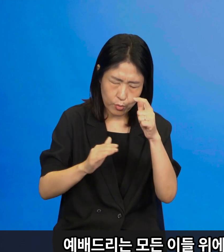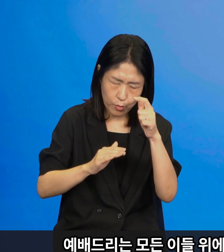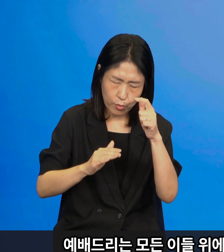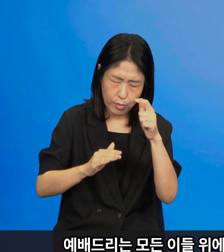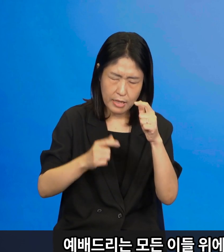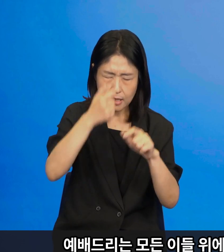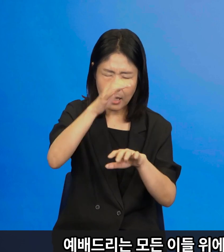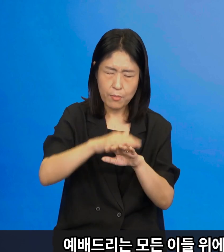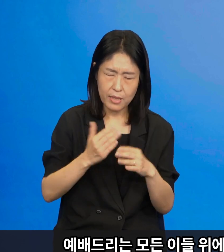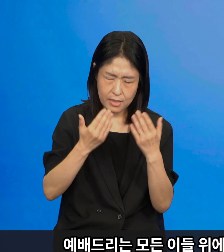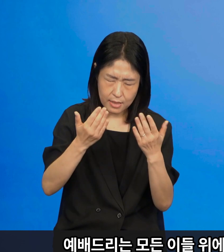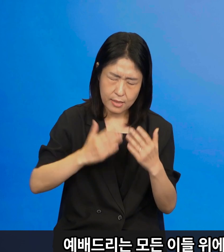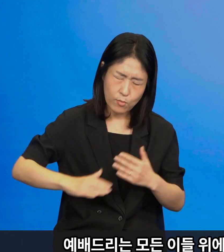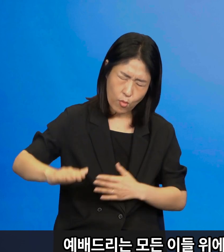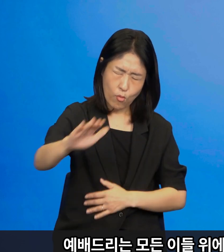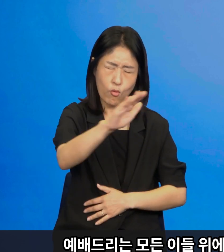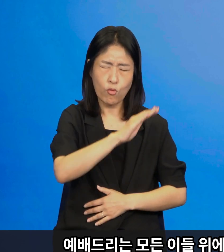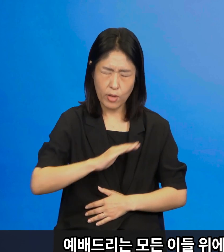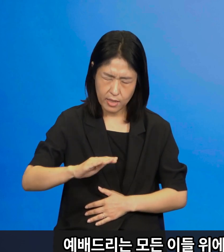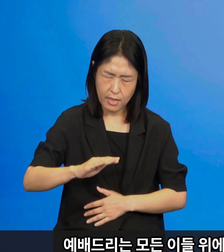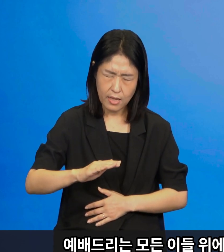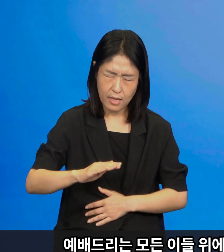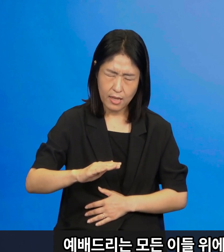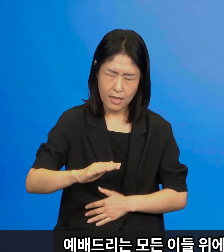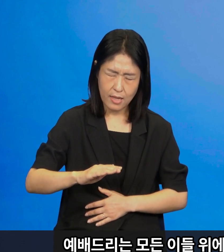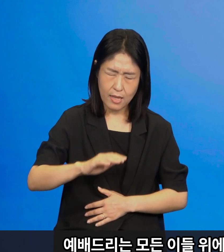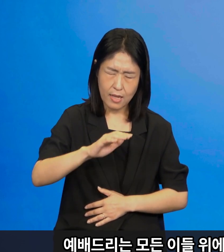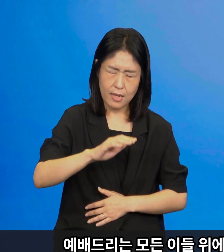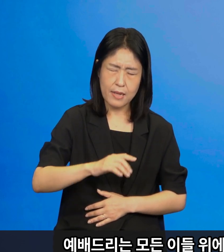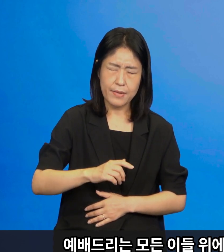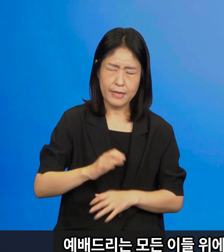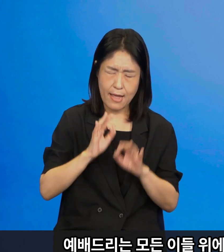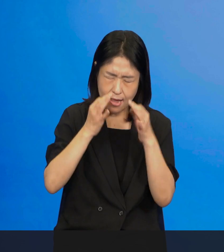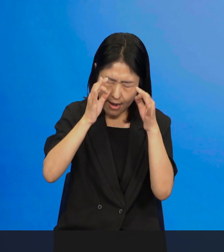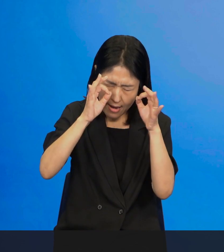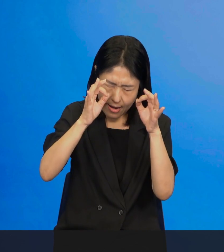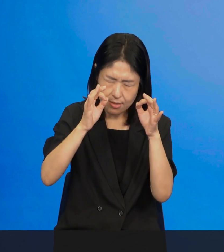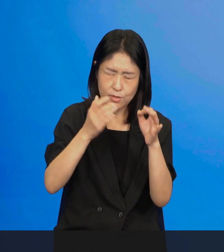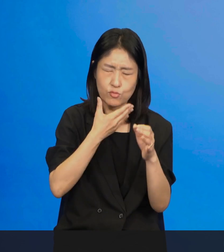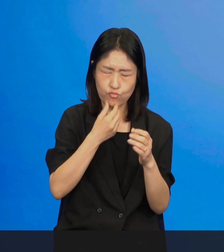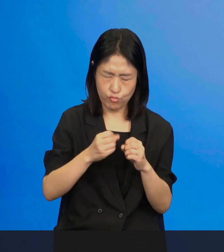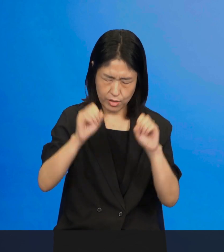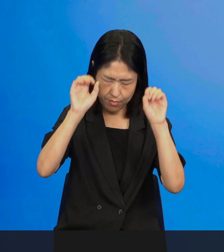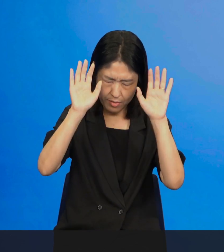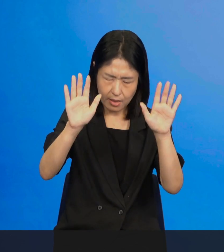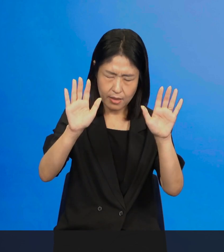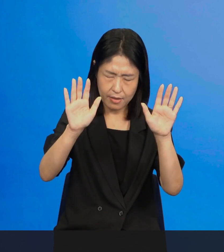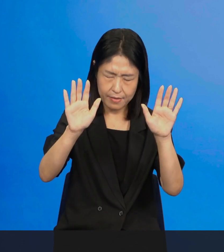예배드리는 모든 이들 위에 있기를 간절히 축원하옵나이다. 아멘.